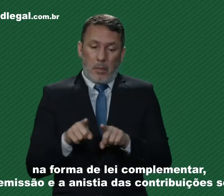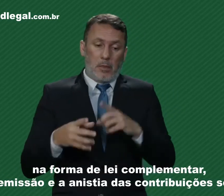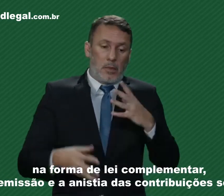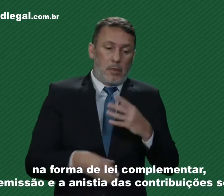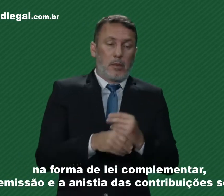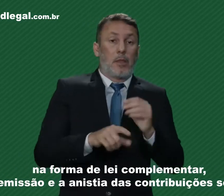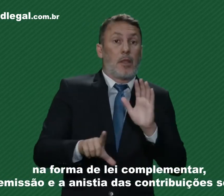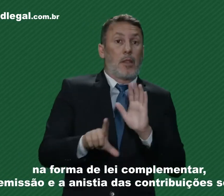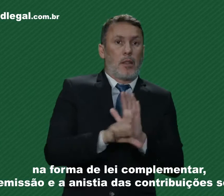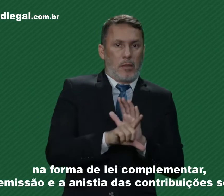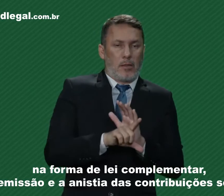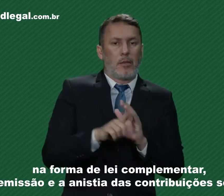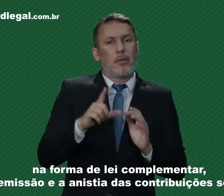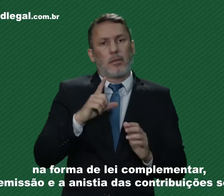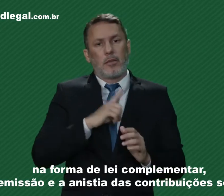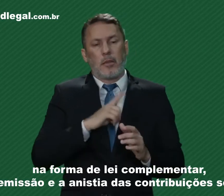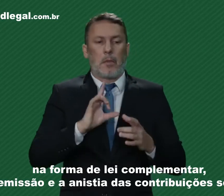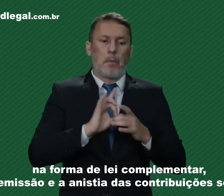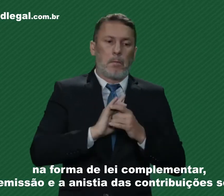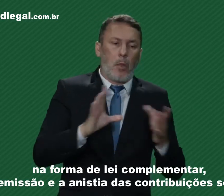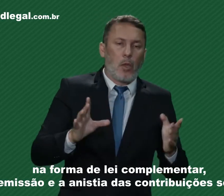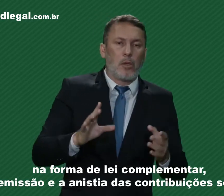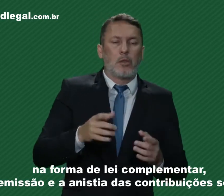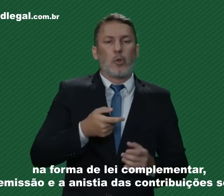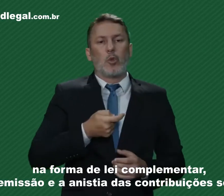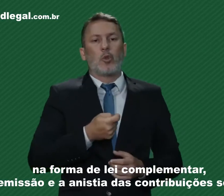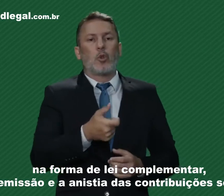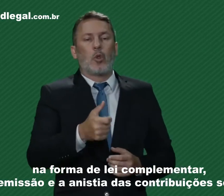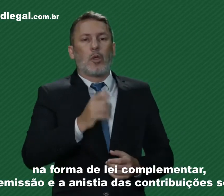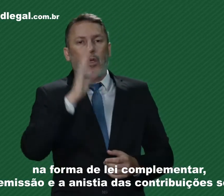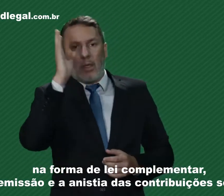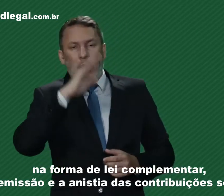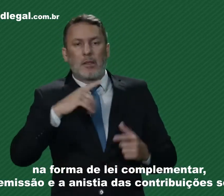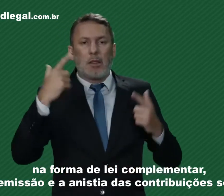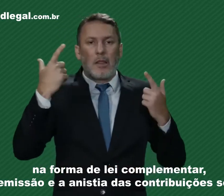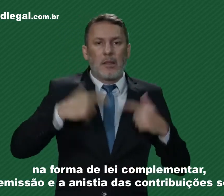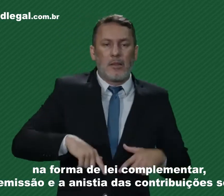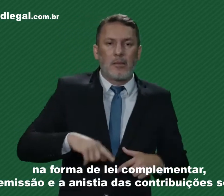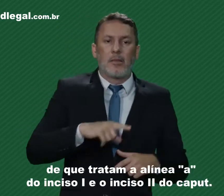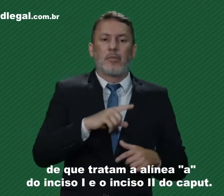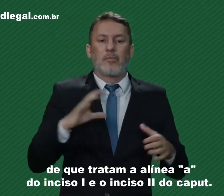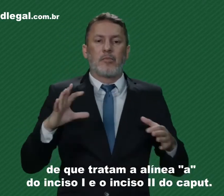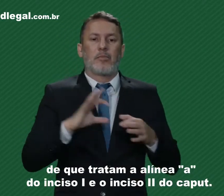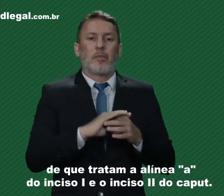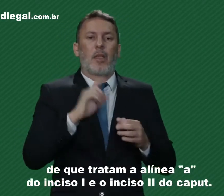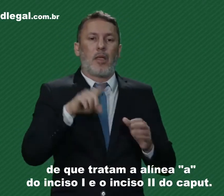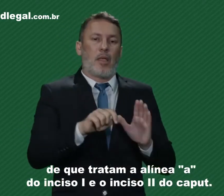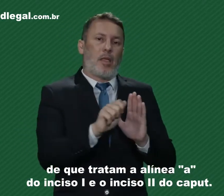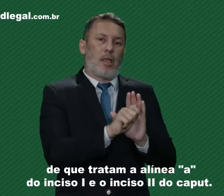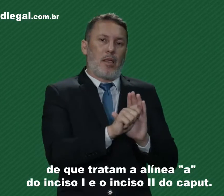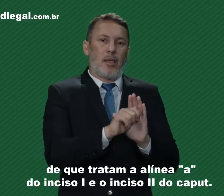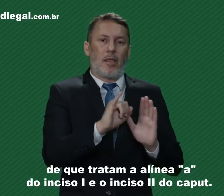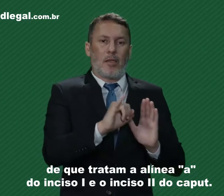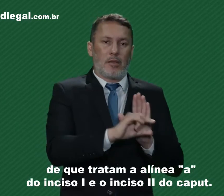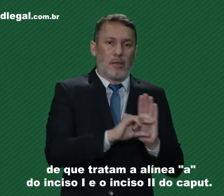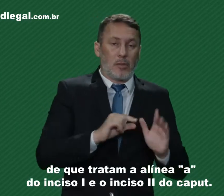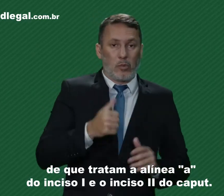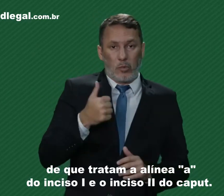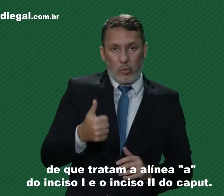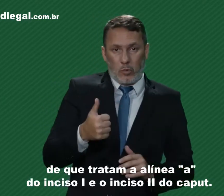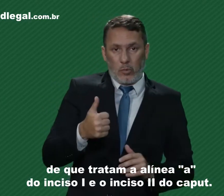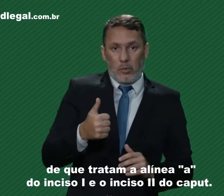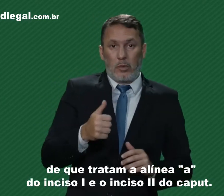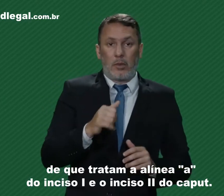forma de lei complementar, a remissão e a anistia das contribuições sociais de que tratam a alínea A